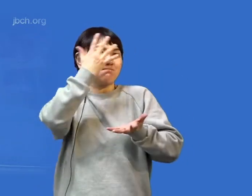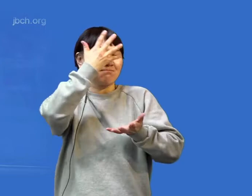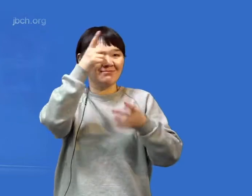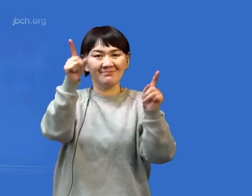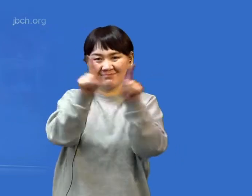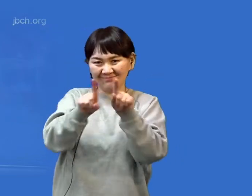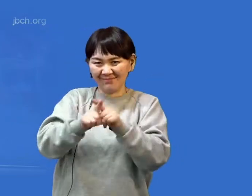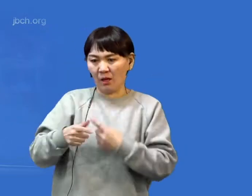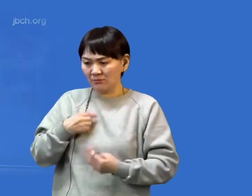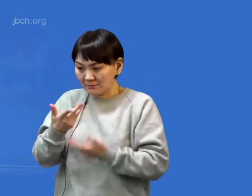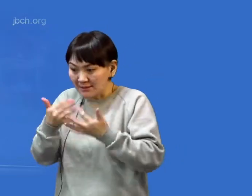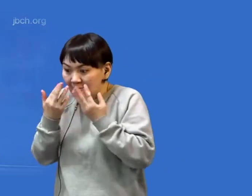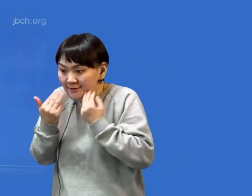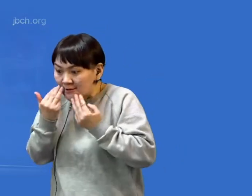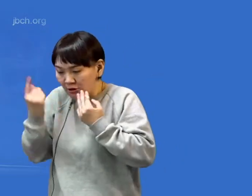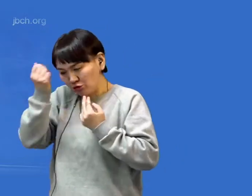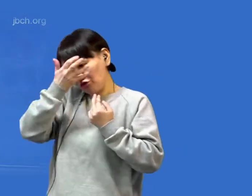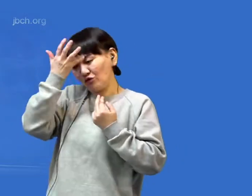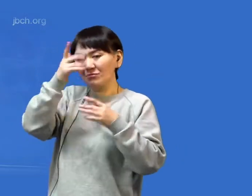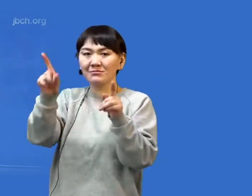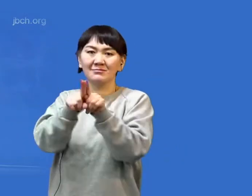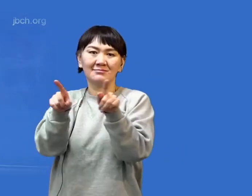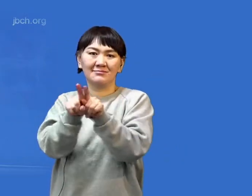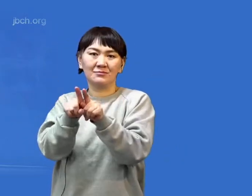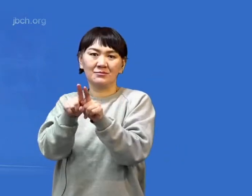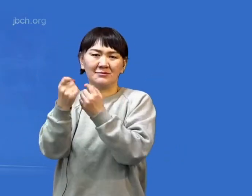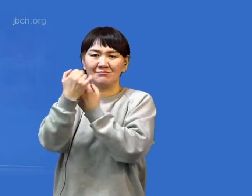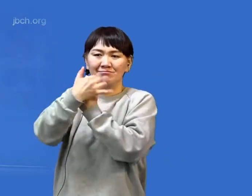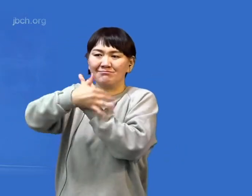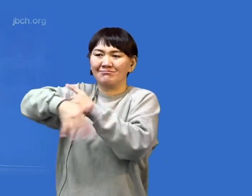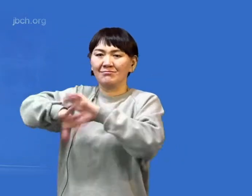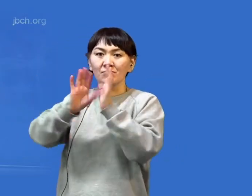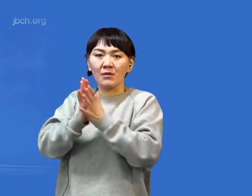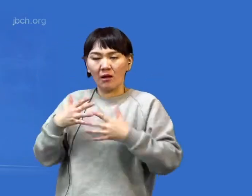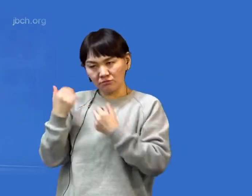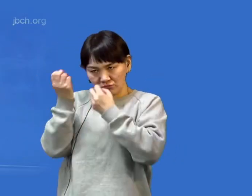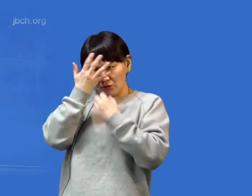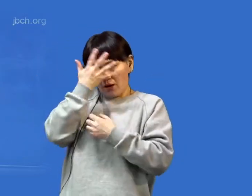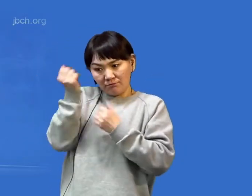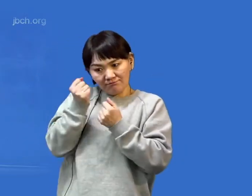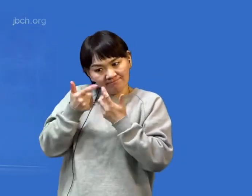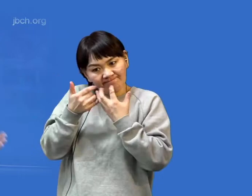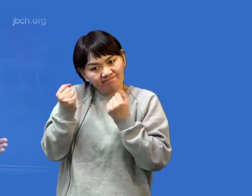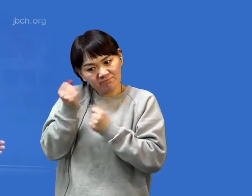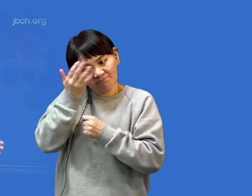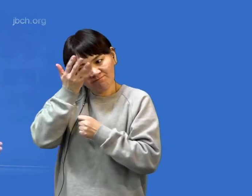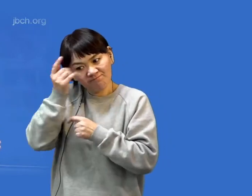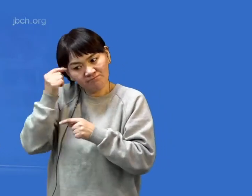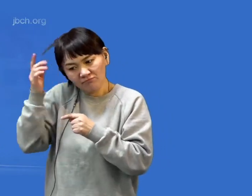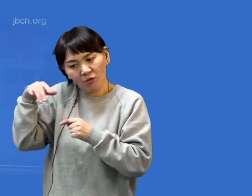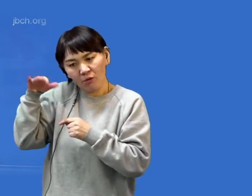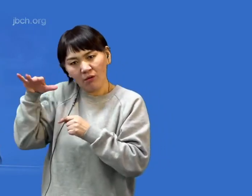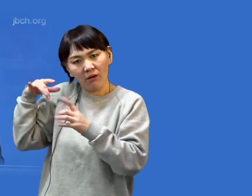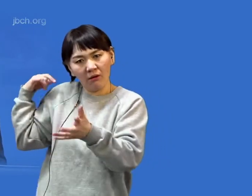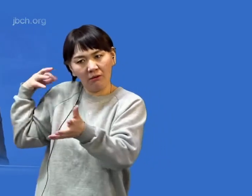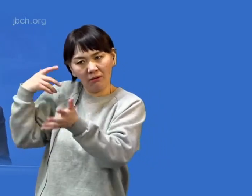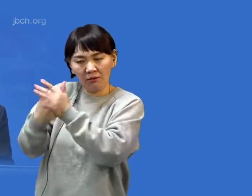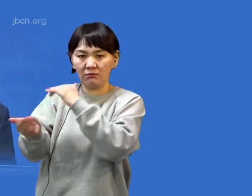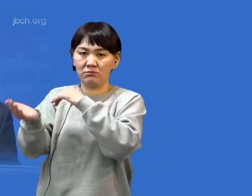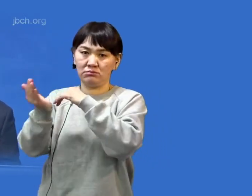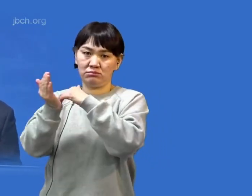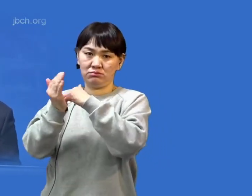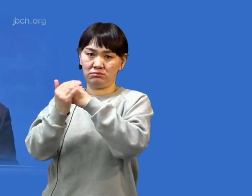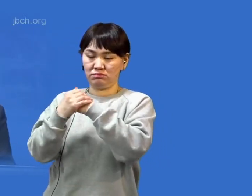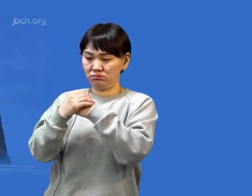төрлийн шунлуудад согцоор ингээд бүх насныхаа дурш оо солиорлоор дүүрэн байж байгаа дөхөсдрүү